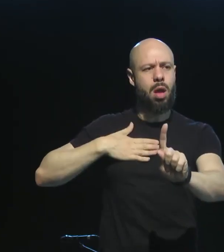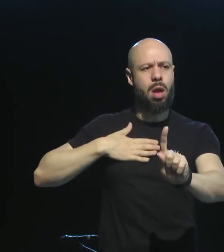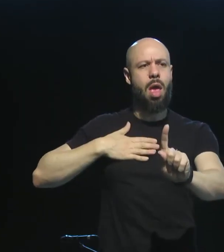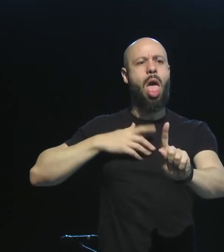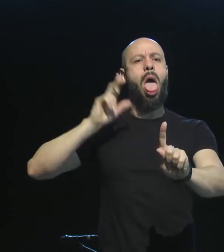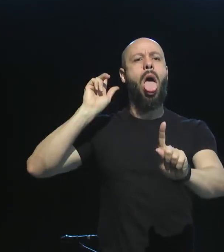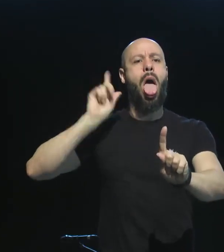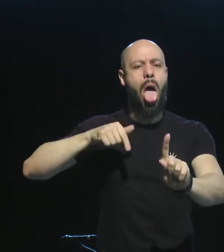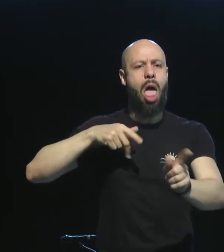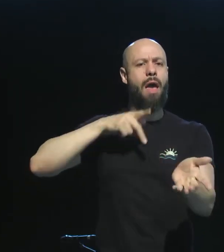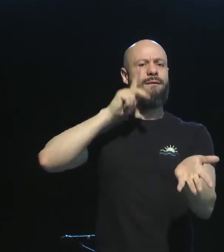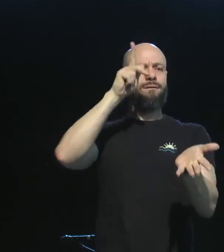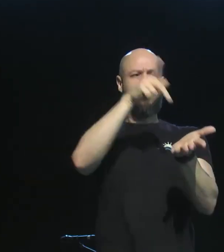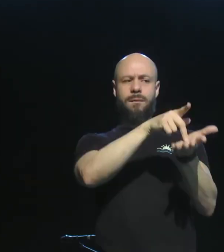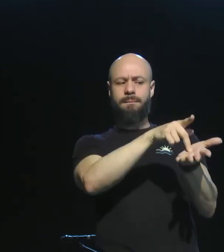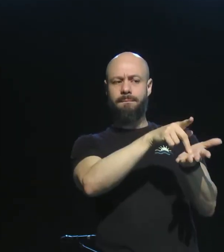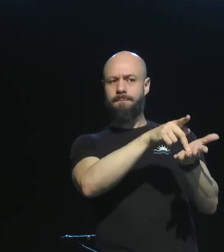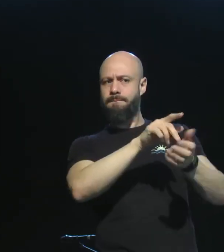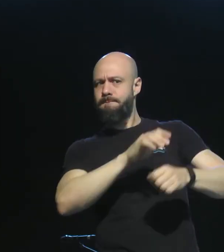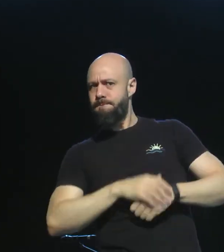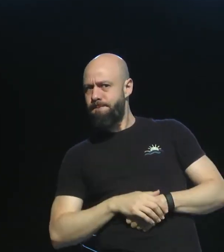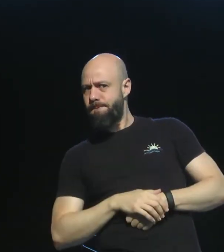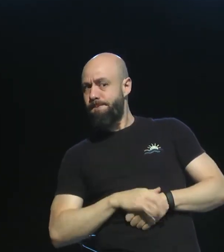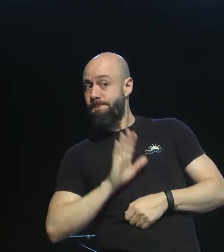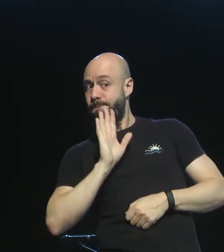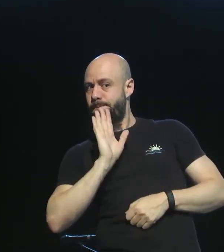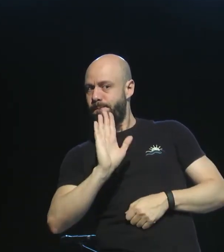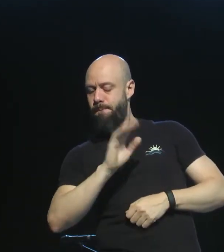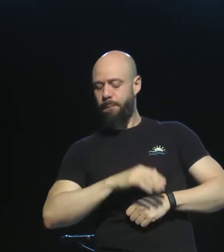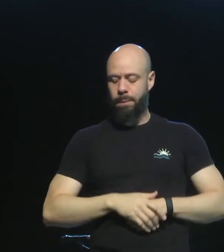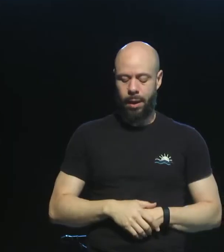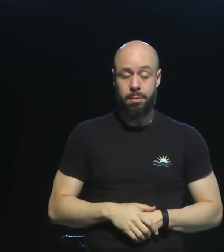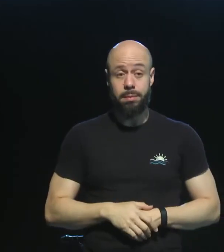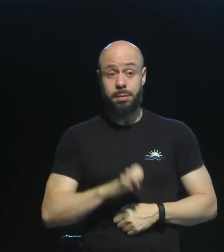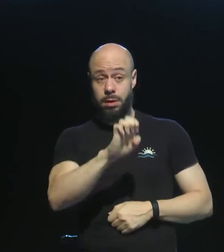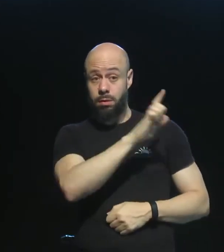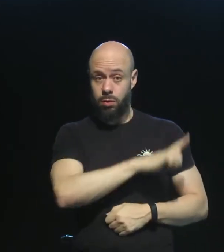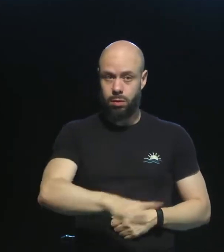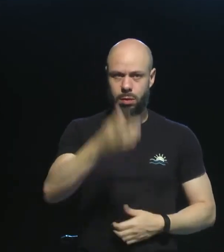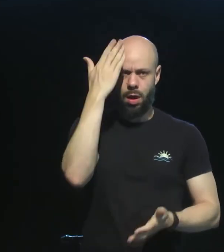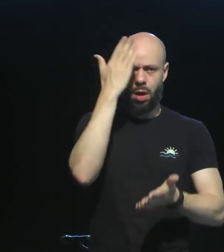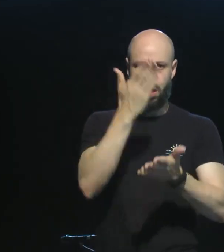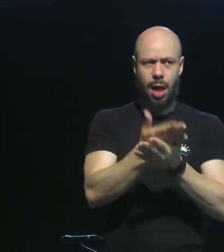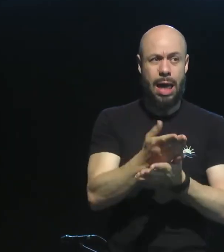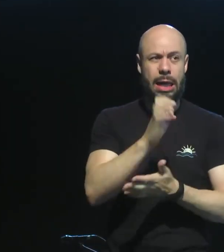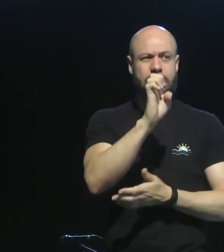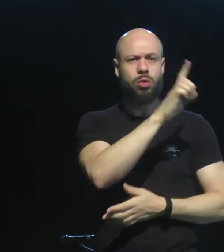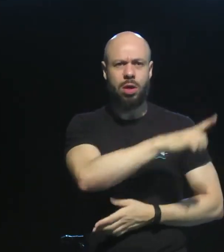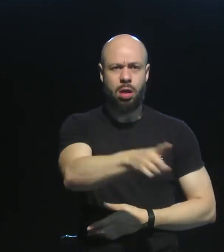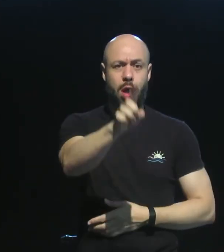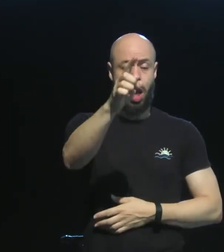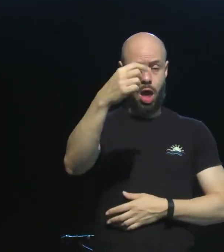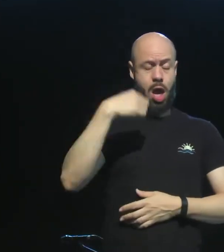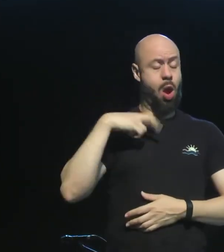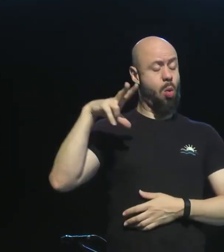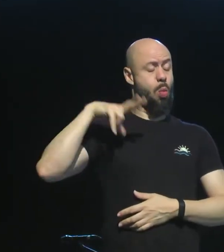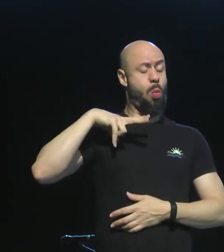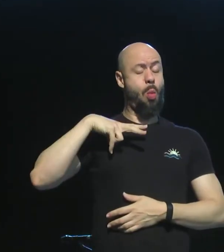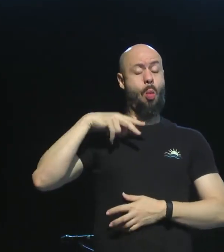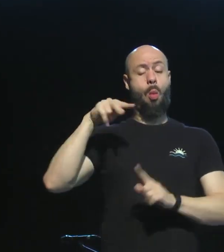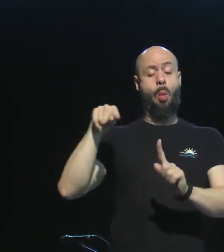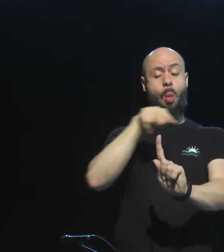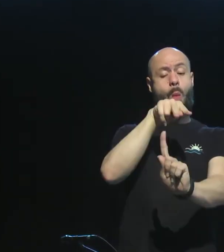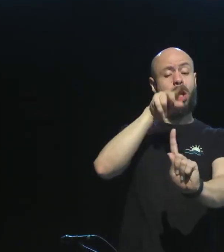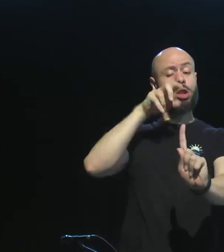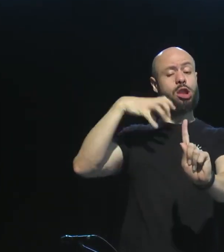gente, vamos ser honestos. Se você acreditar que a sua perspectiva é a verdade,